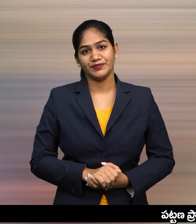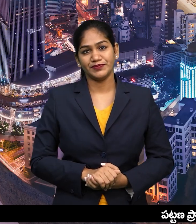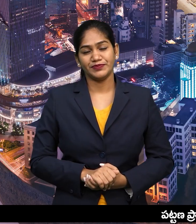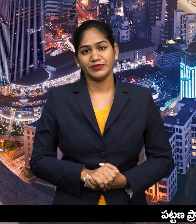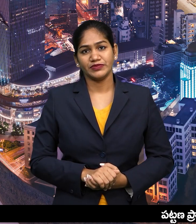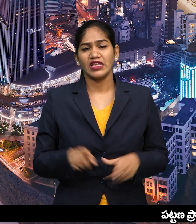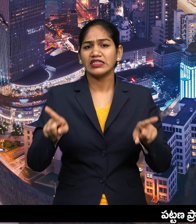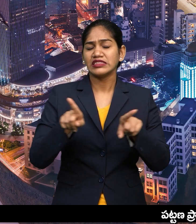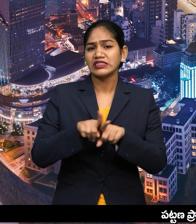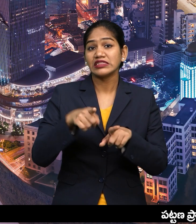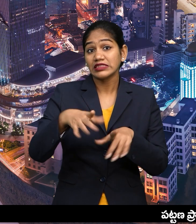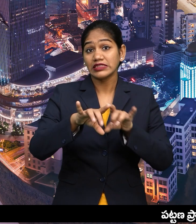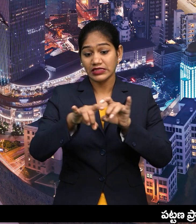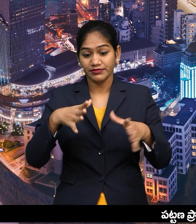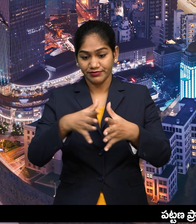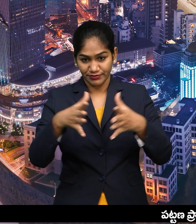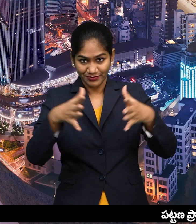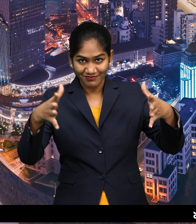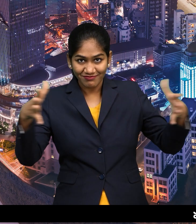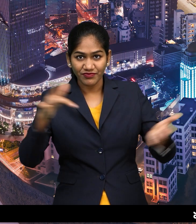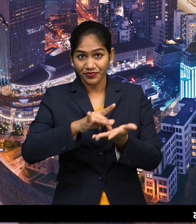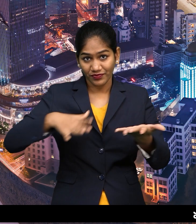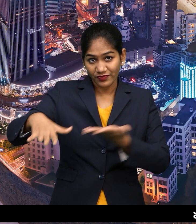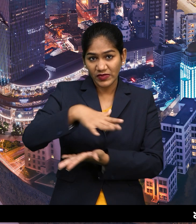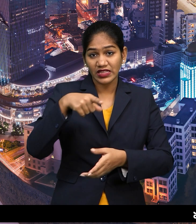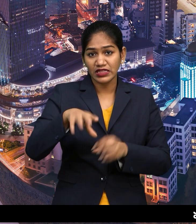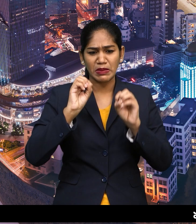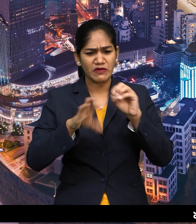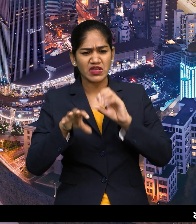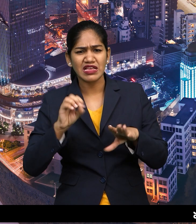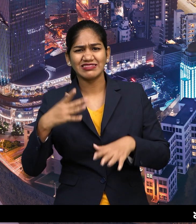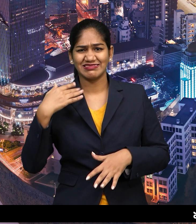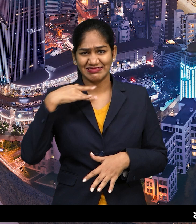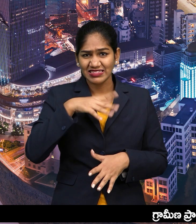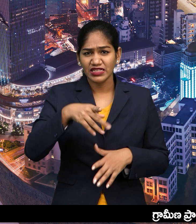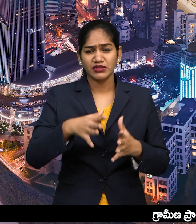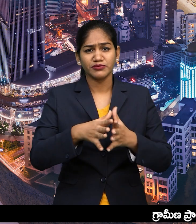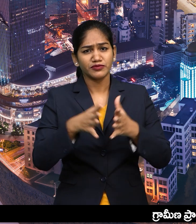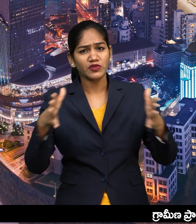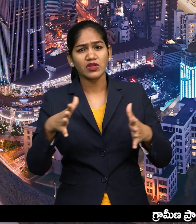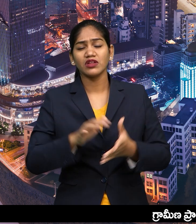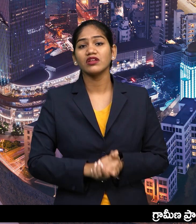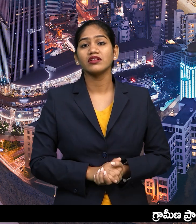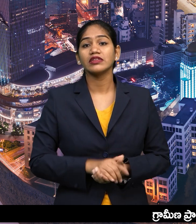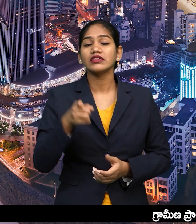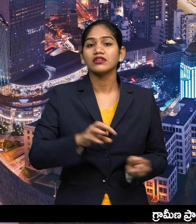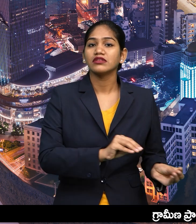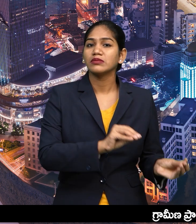పట్టణ ప్రాంతాలు విస్తరిస్తున్నప్పుడు వ్యర్థాలు ఎక్కువగా గ్రామీణ ప్రాంతాలకు